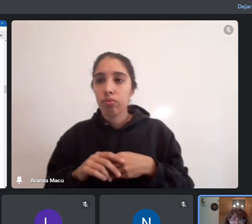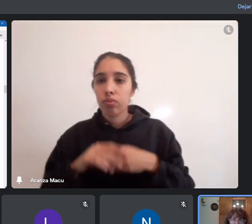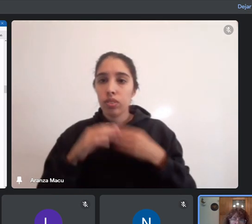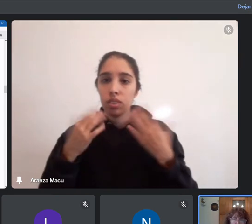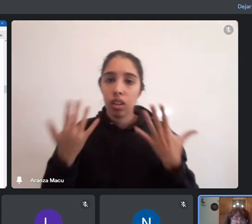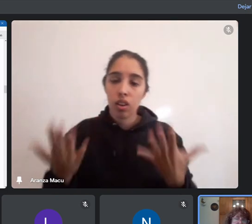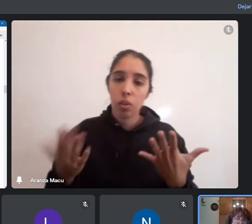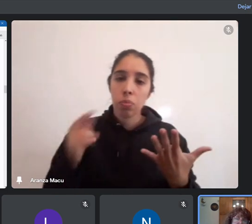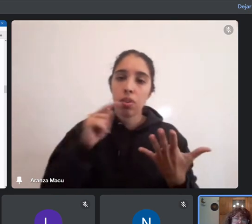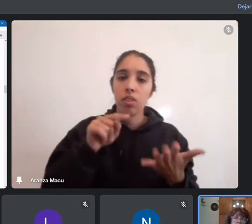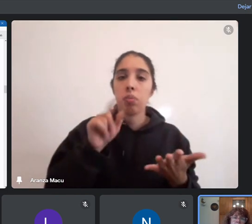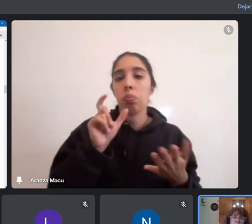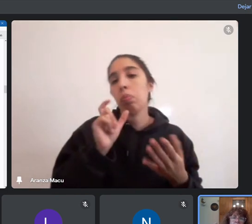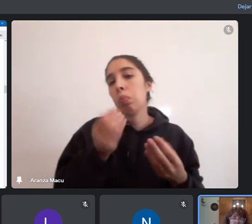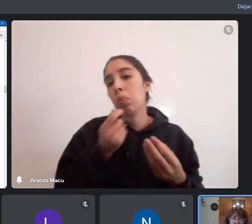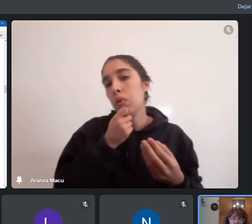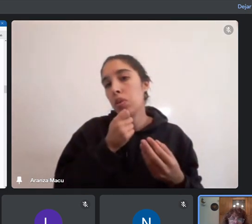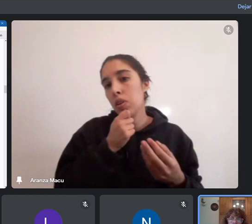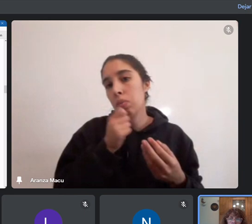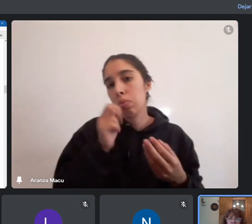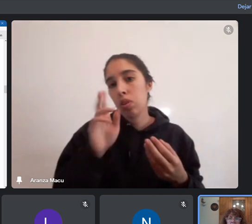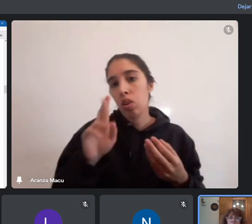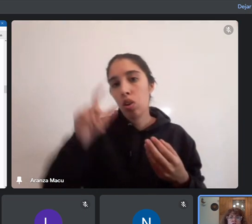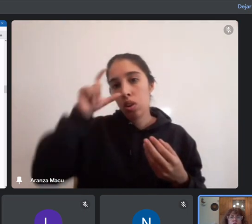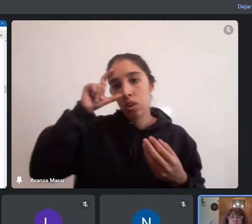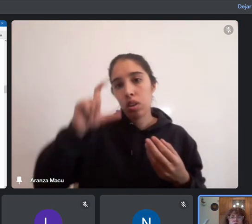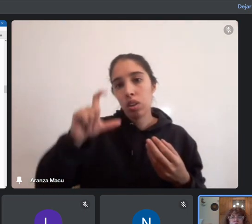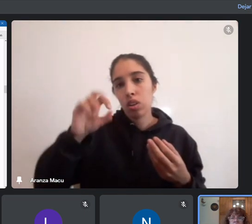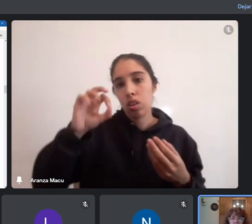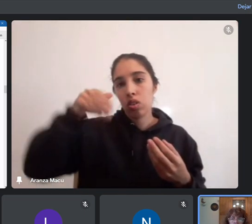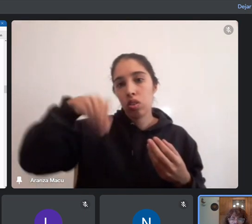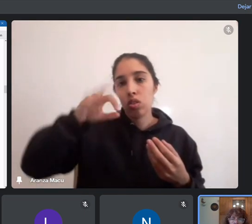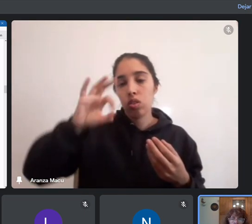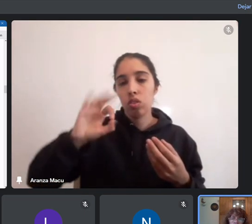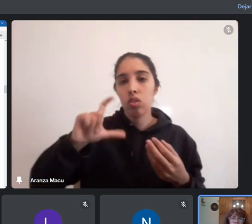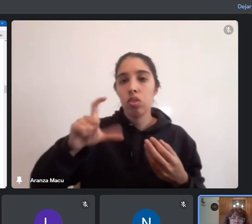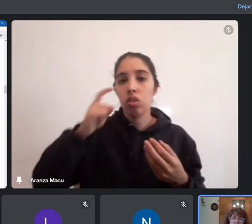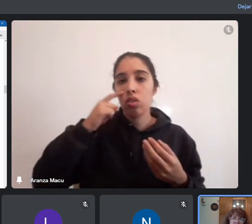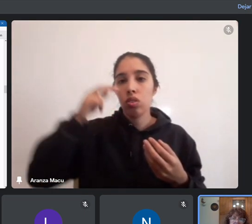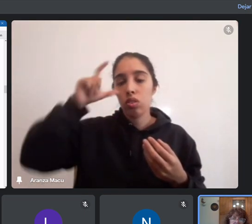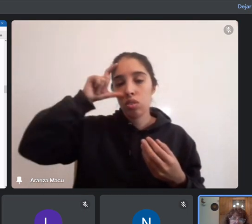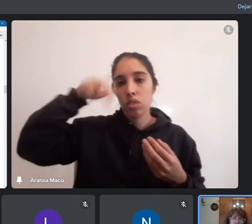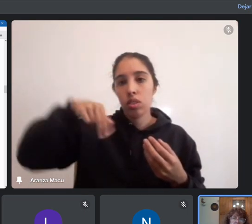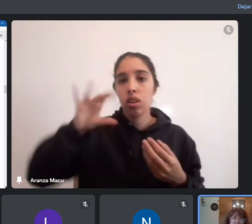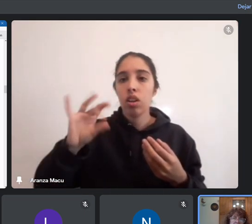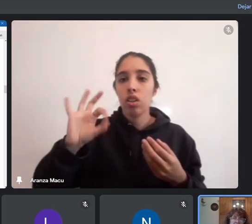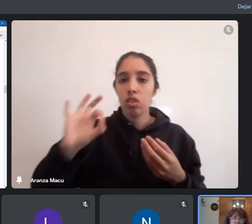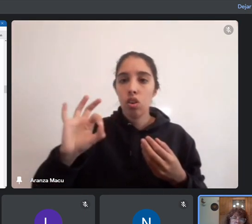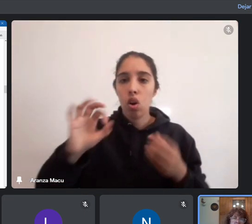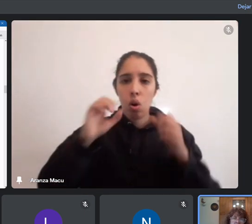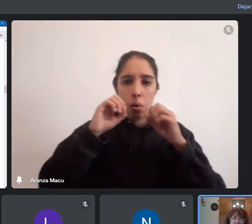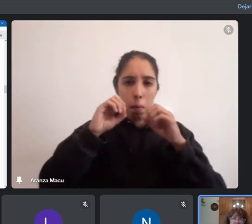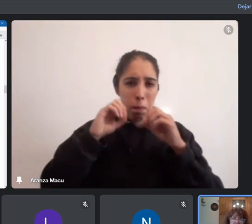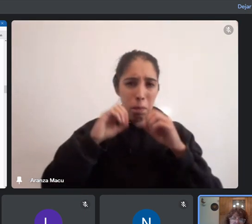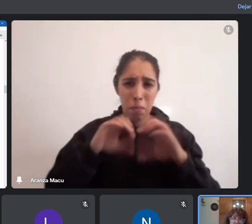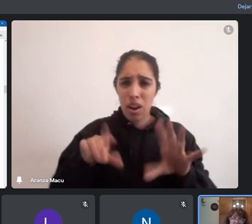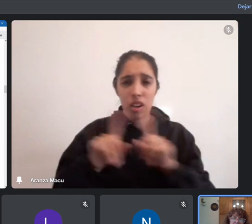en esto, tampoco estaría mal. En otros casos sí, porque acá lo que está dando es la idea de